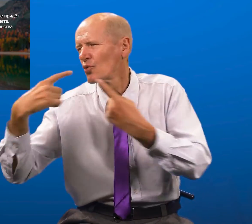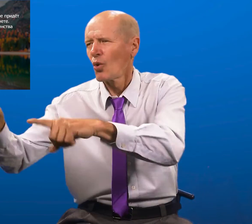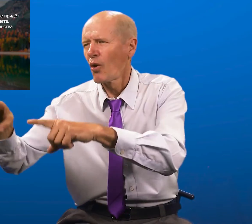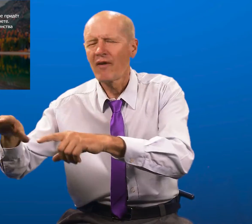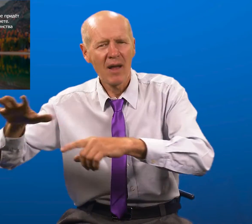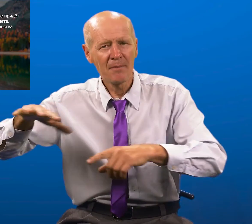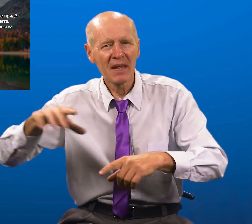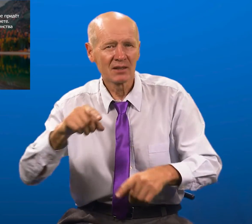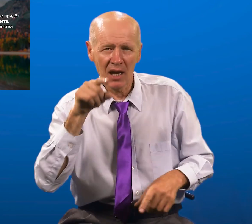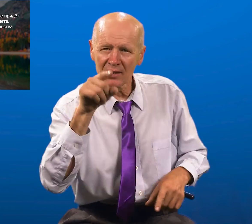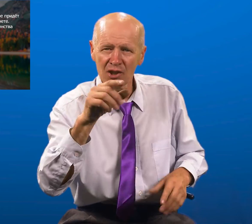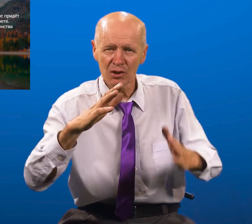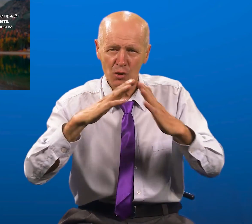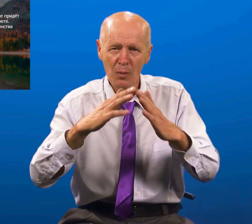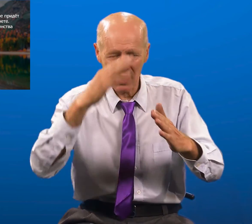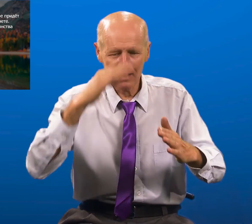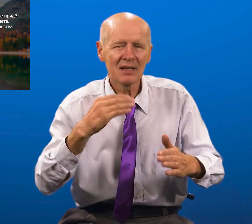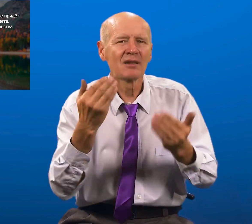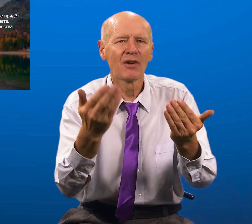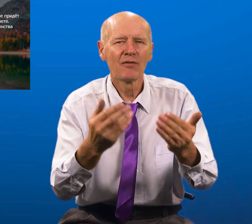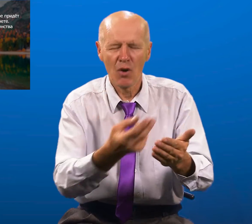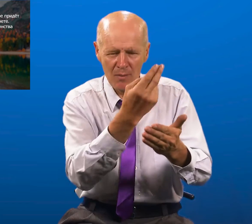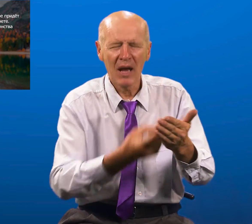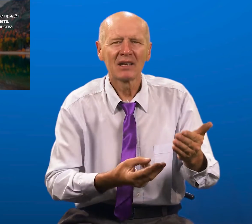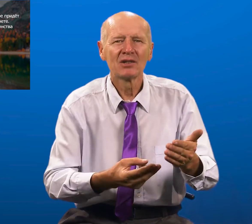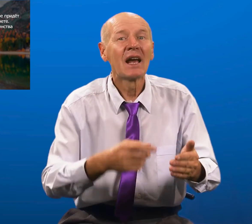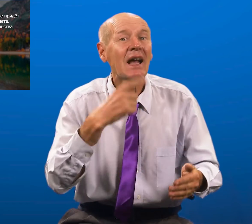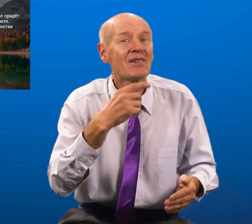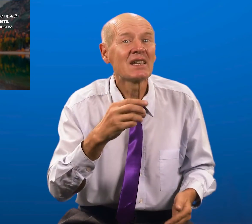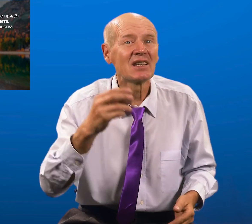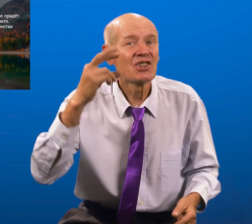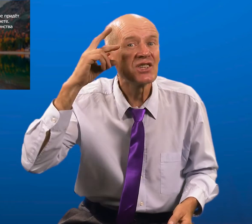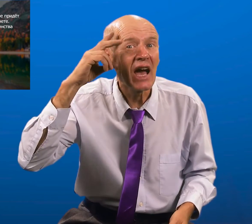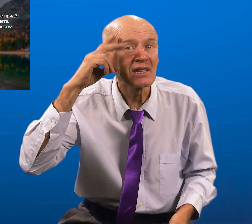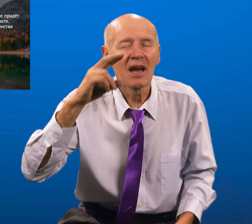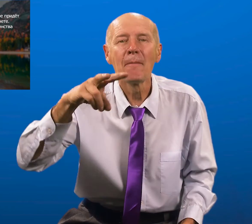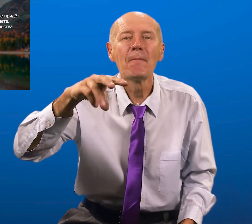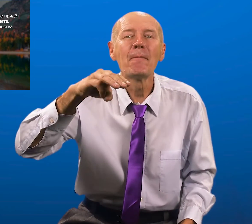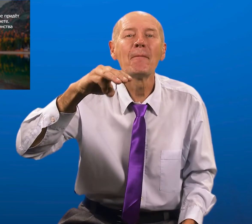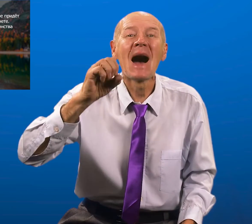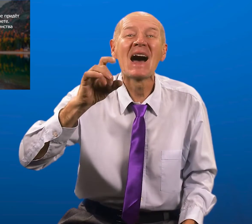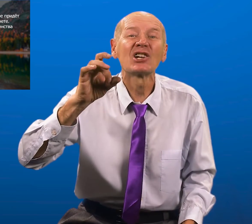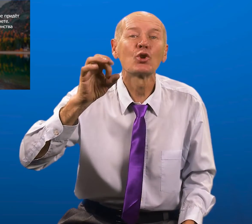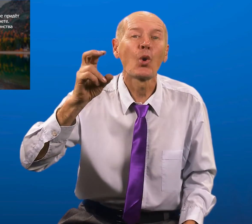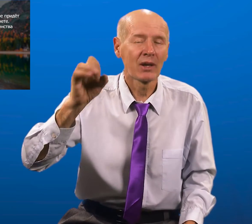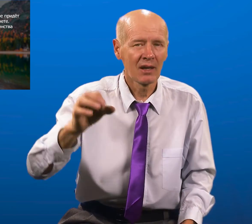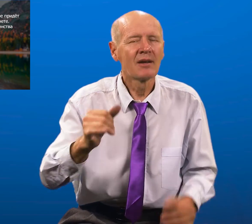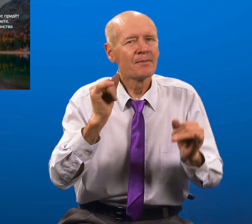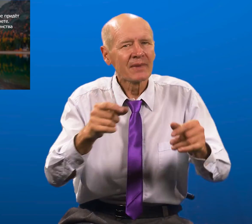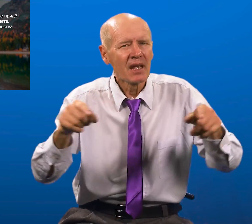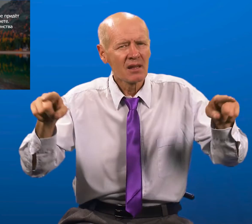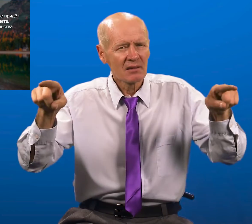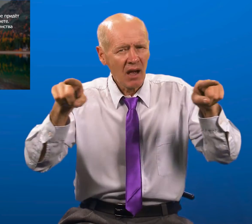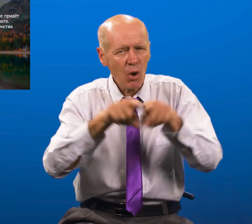другого места, а ты и дом отца твоего погибнете. И кто знает, не для такого ли времени ты